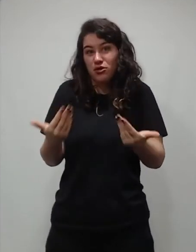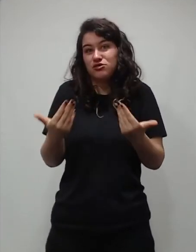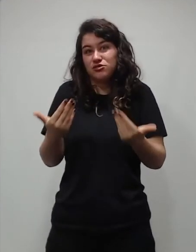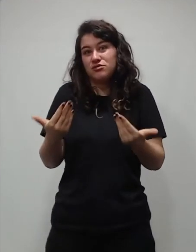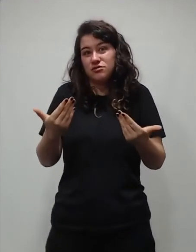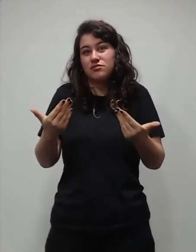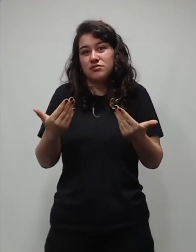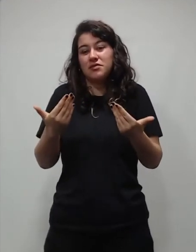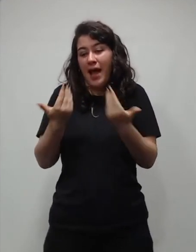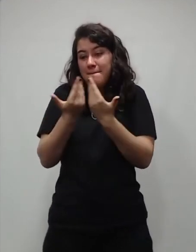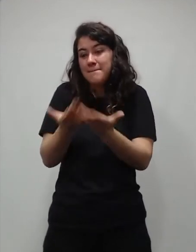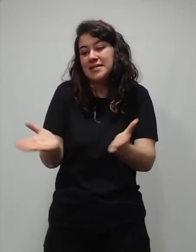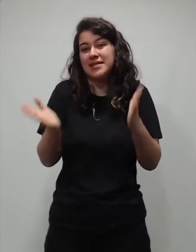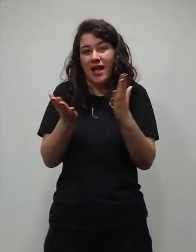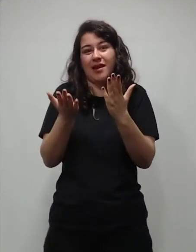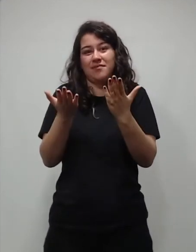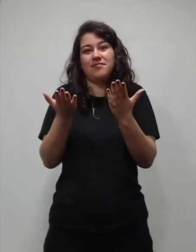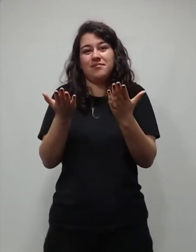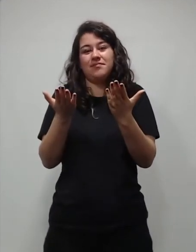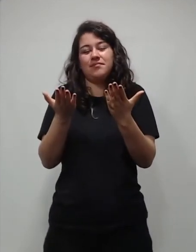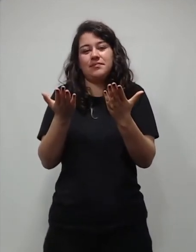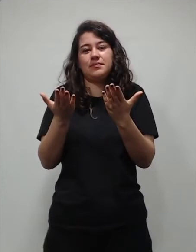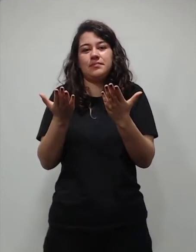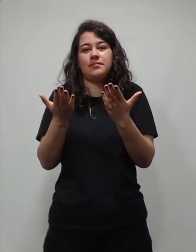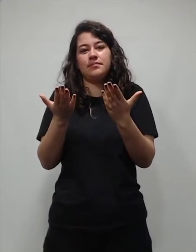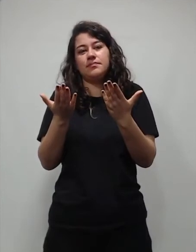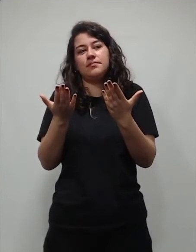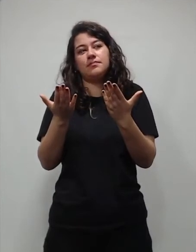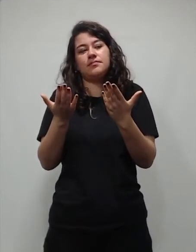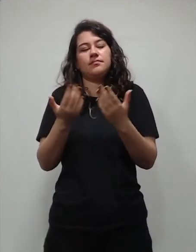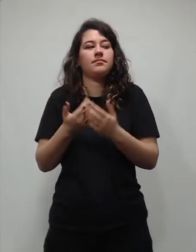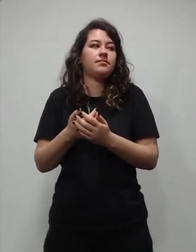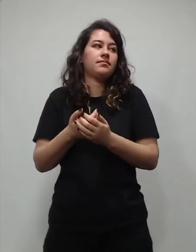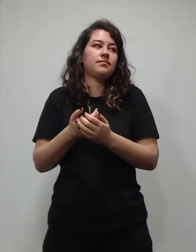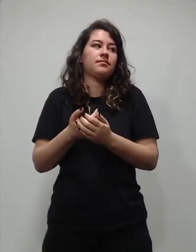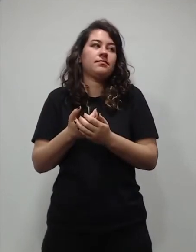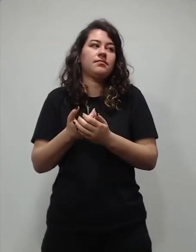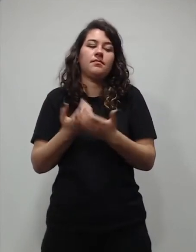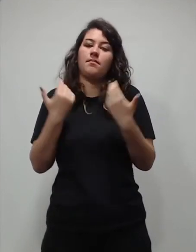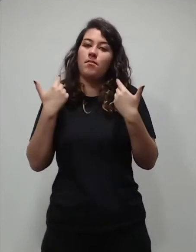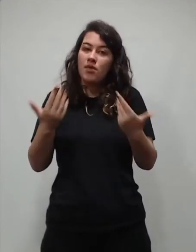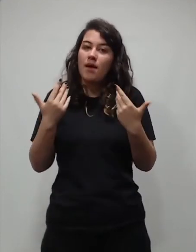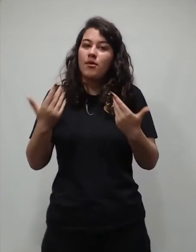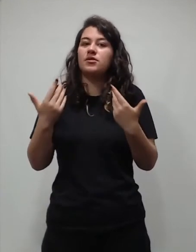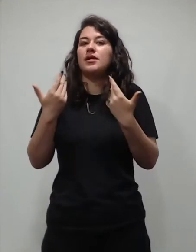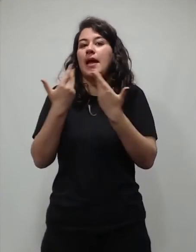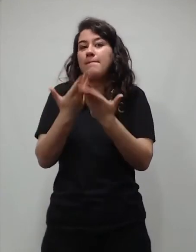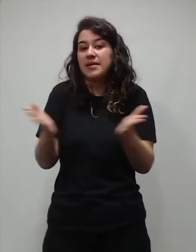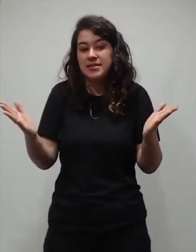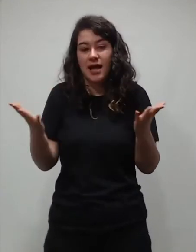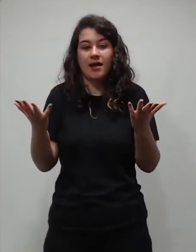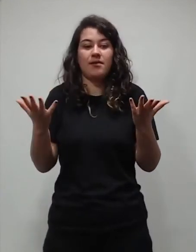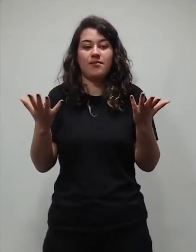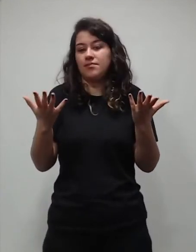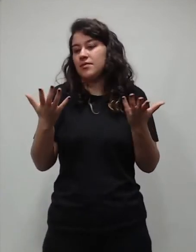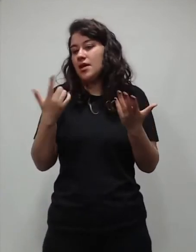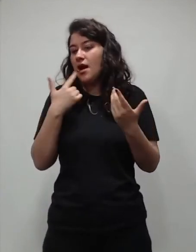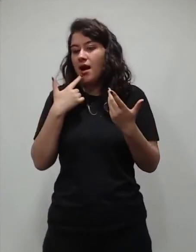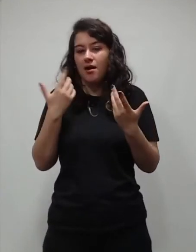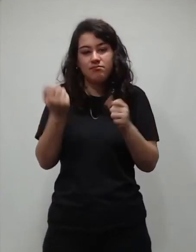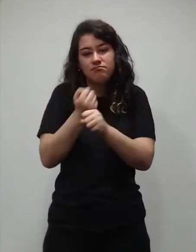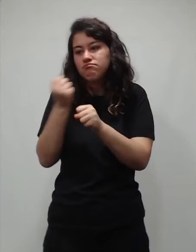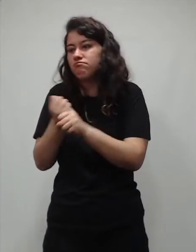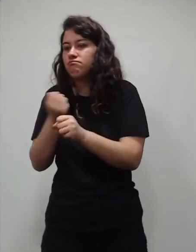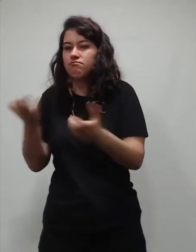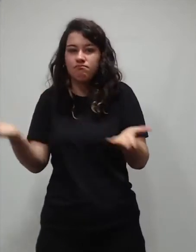de poner a andar las cuestiones actuales que tenemos que poner a andar en